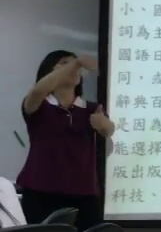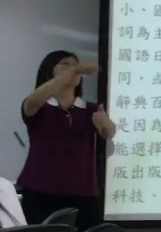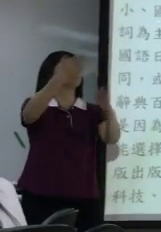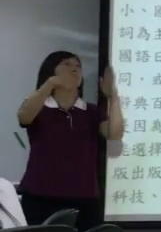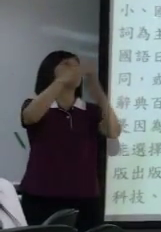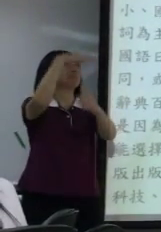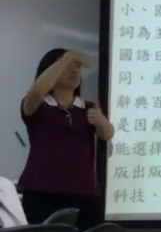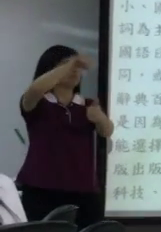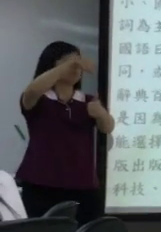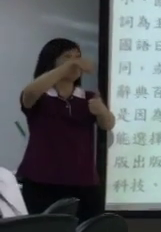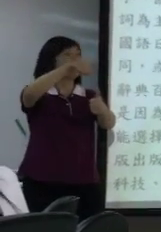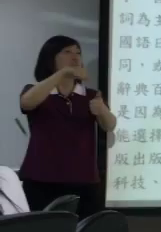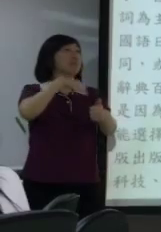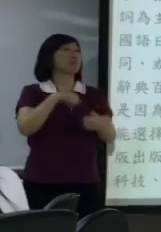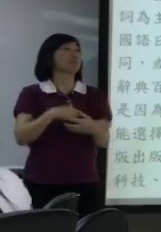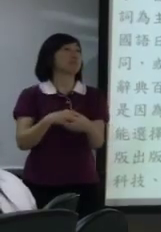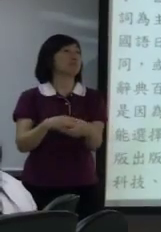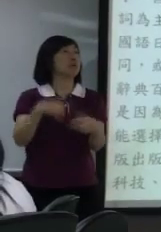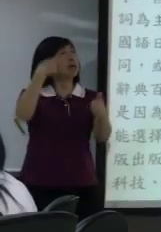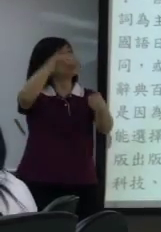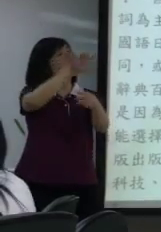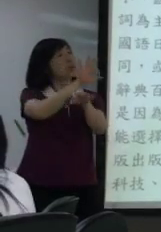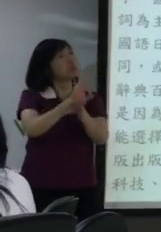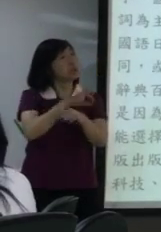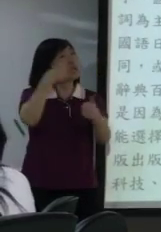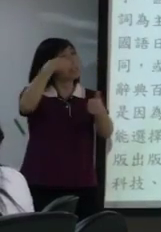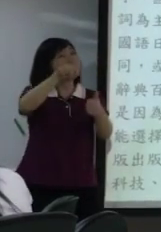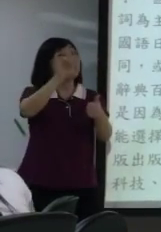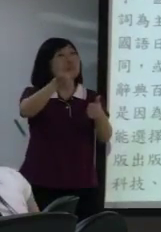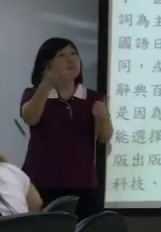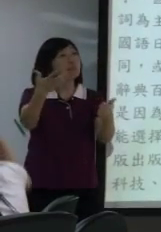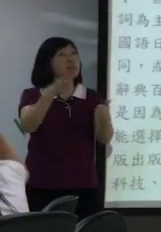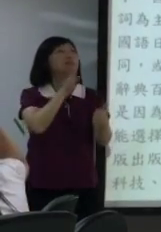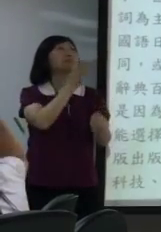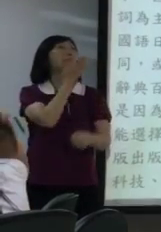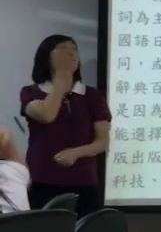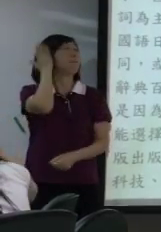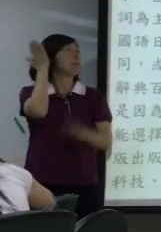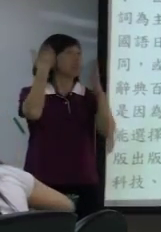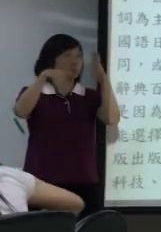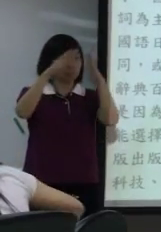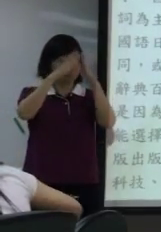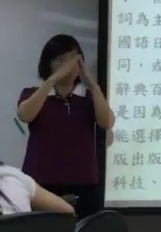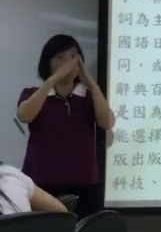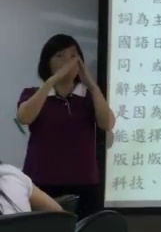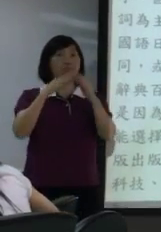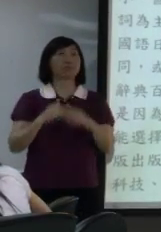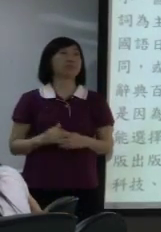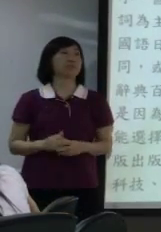用。什么教学？就是我们启聪学校